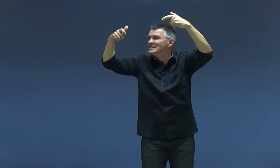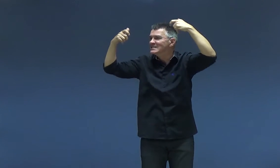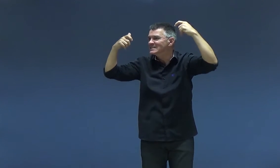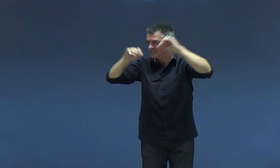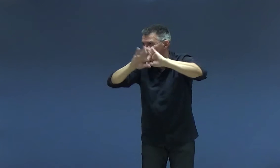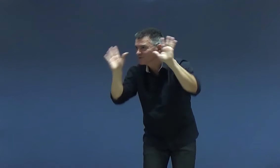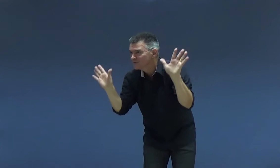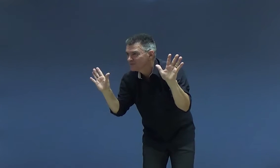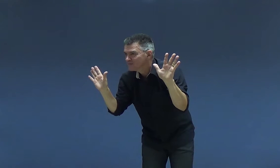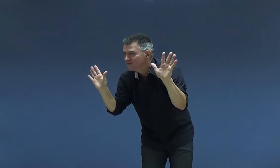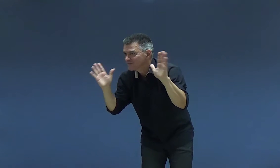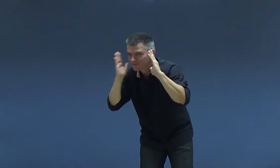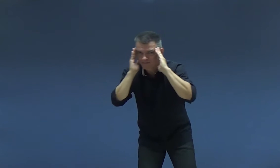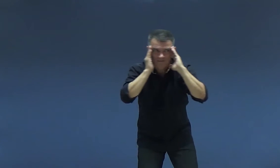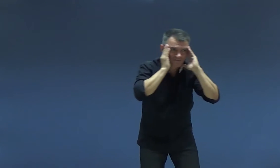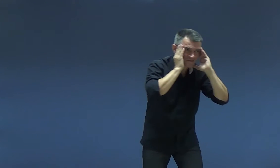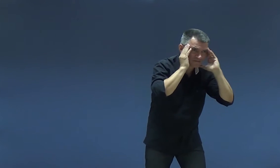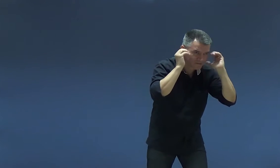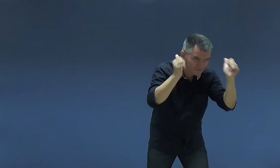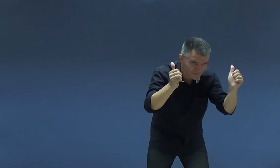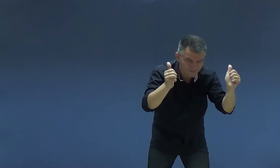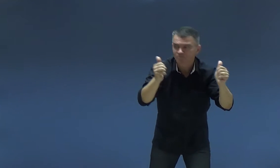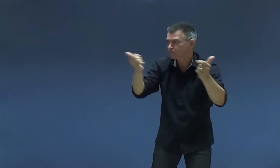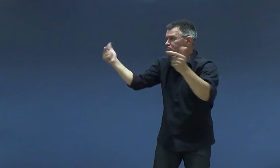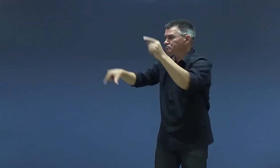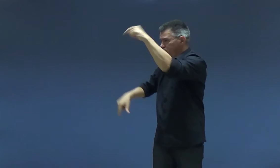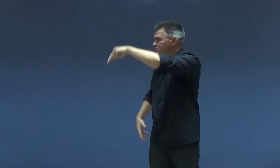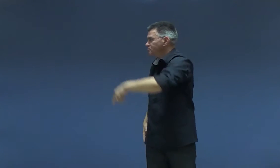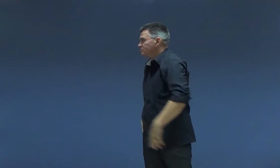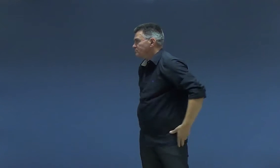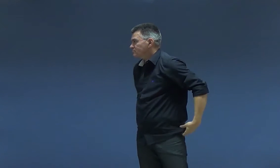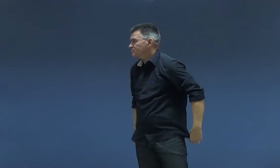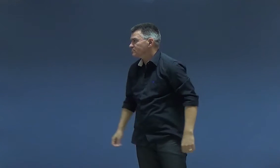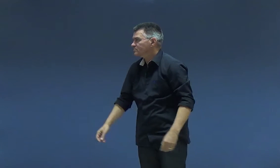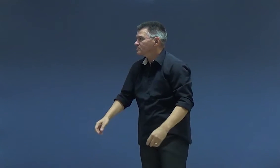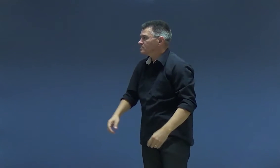porque as batalhas existem. Vocês entenderam?